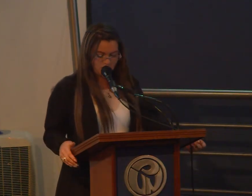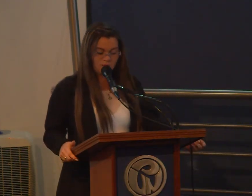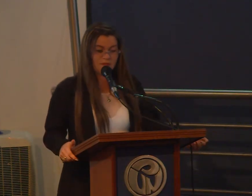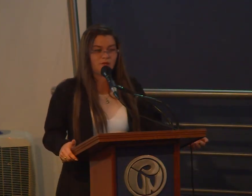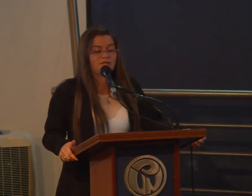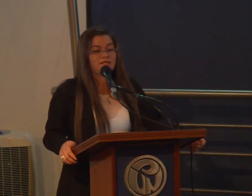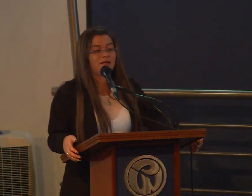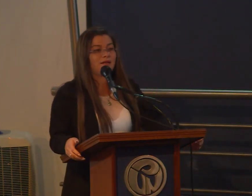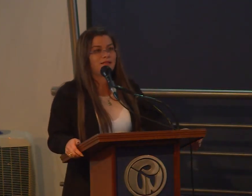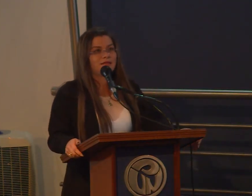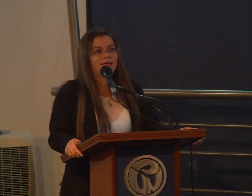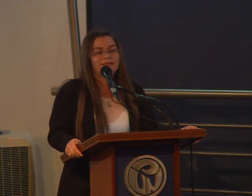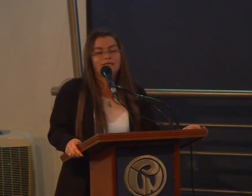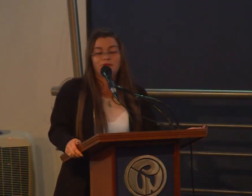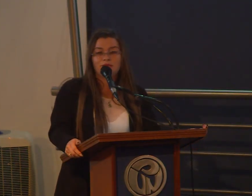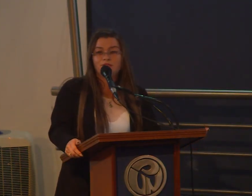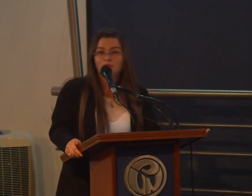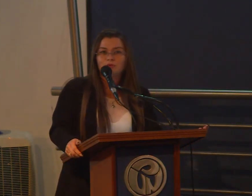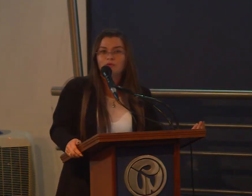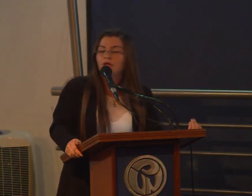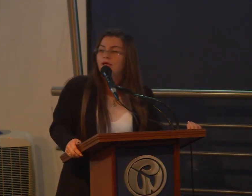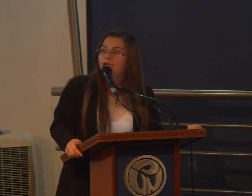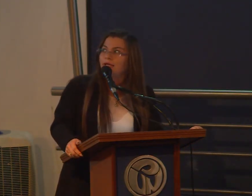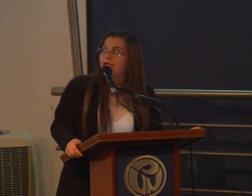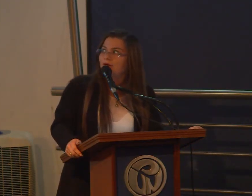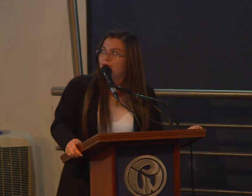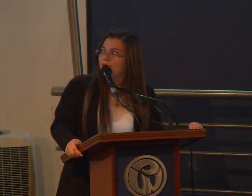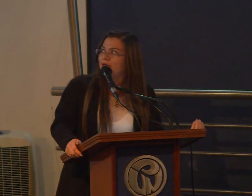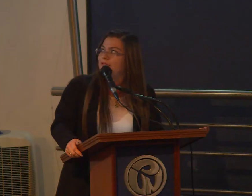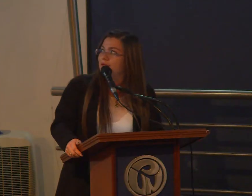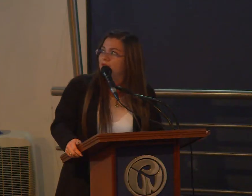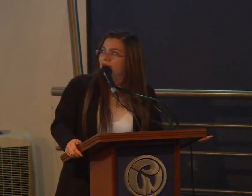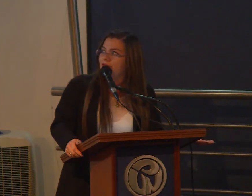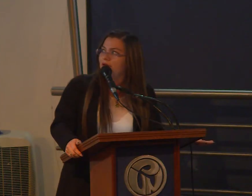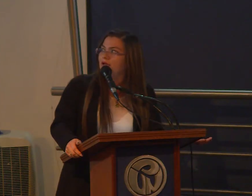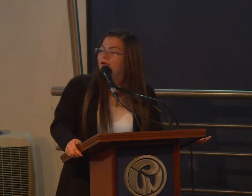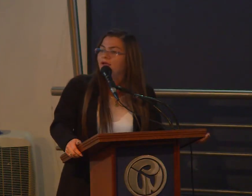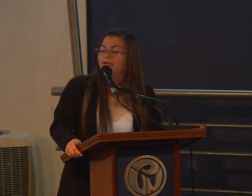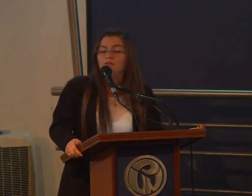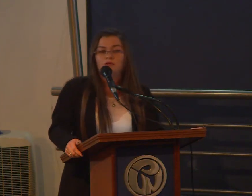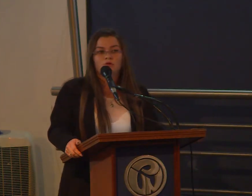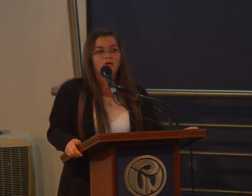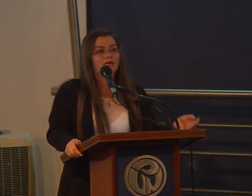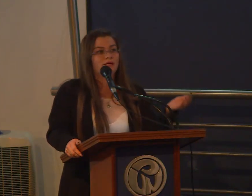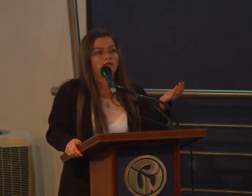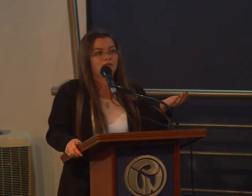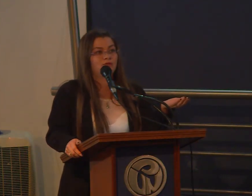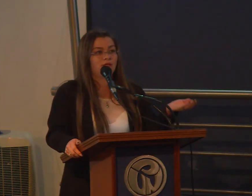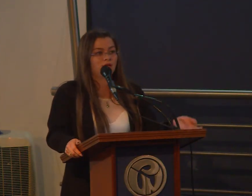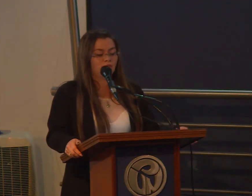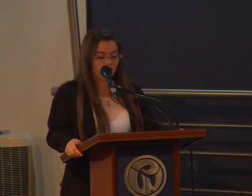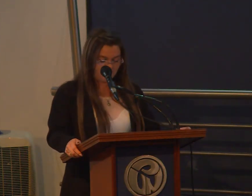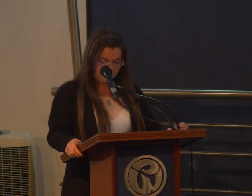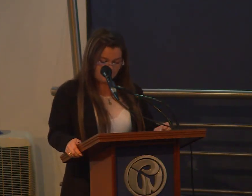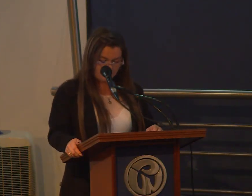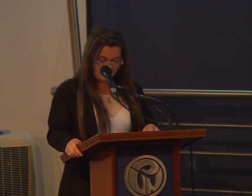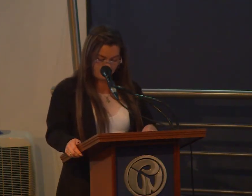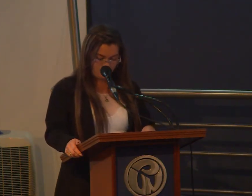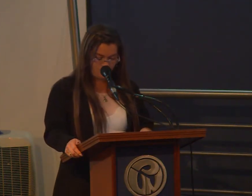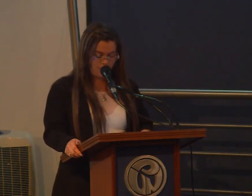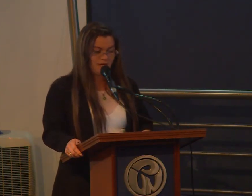En esta subcategoría se evidenció la variedad de material en torno a la creación del árbol.